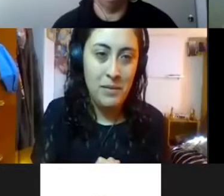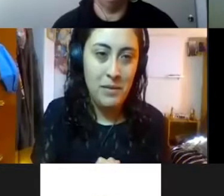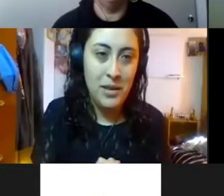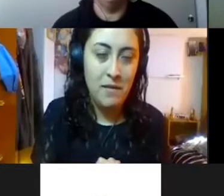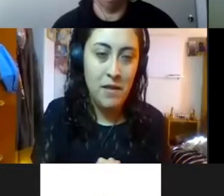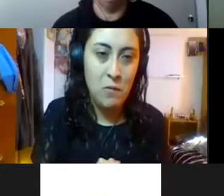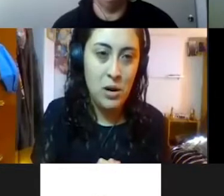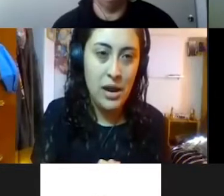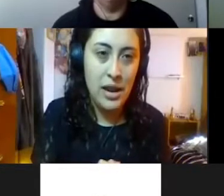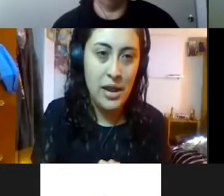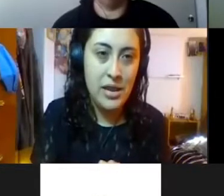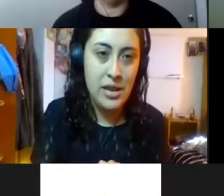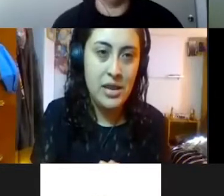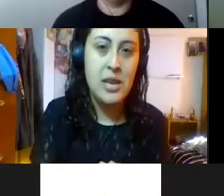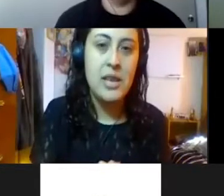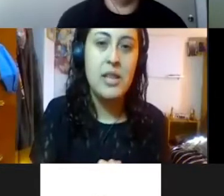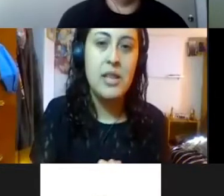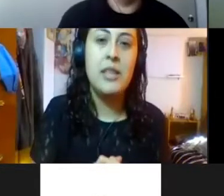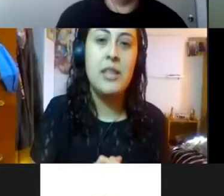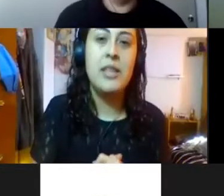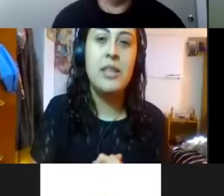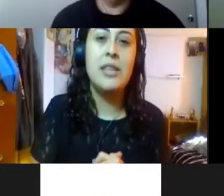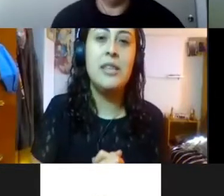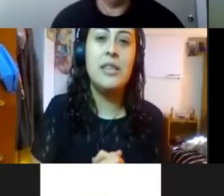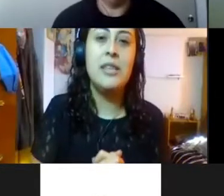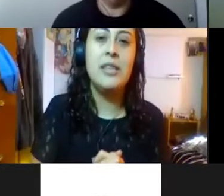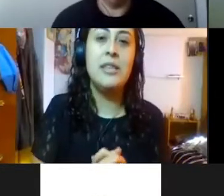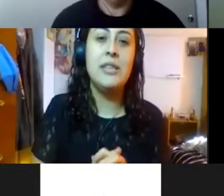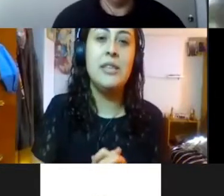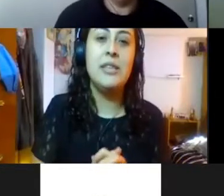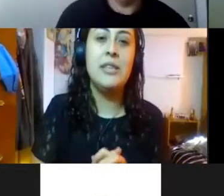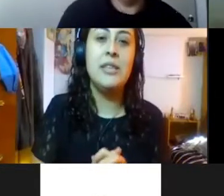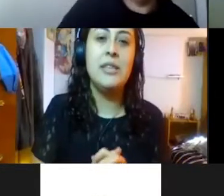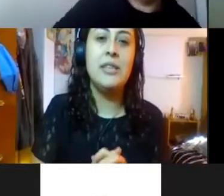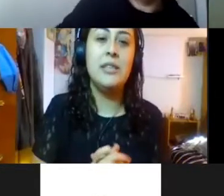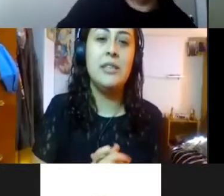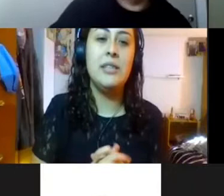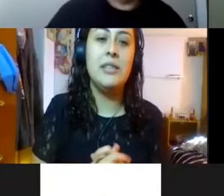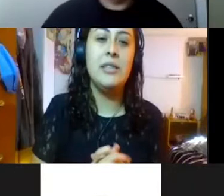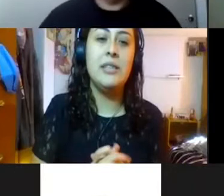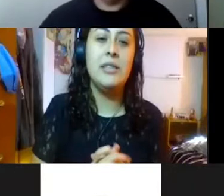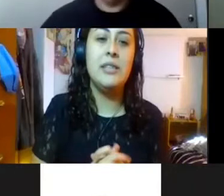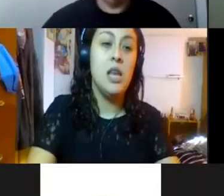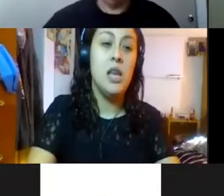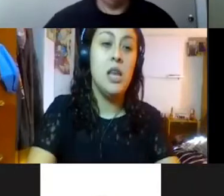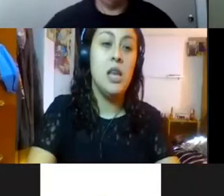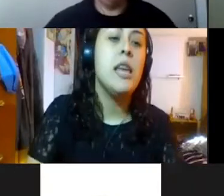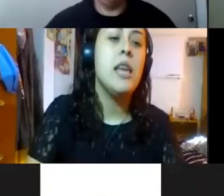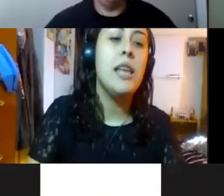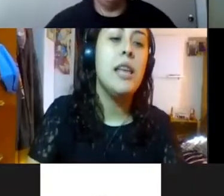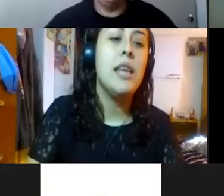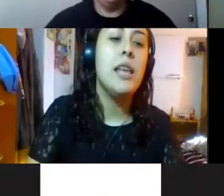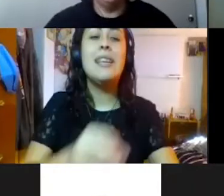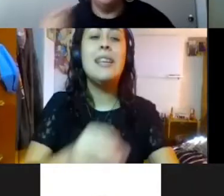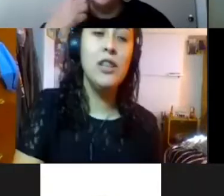Juan Luis se nos fue. No quiere responder. Y aquí tienes que poner el micrófono. Que fue a buscar,